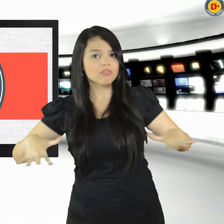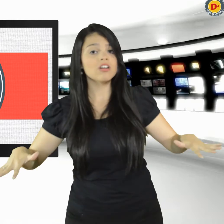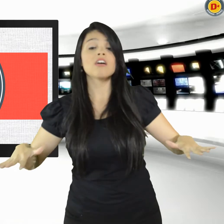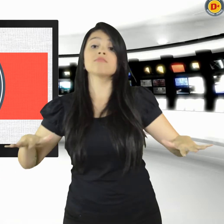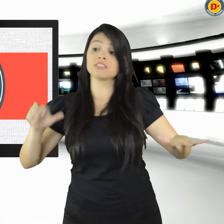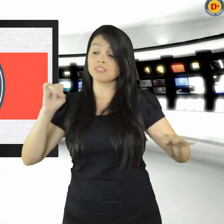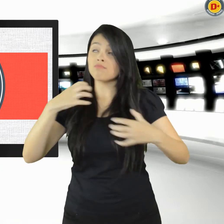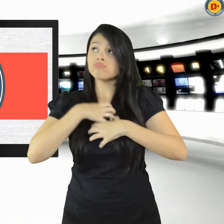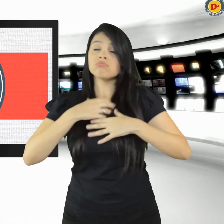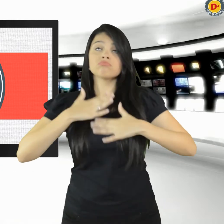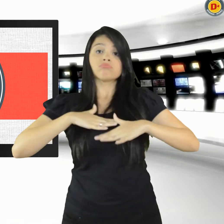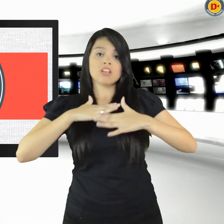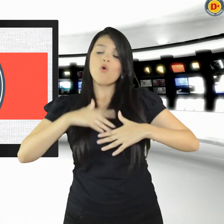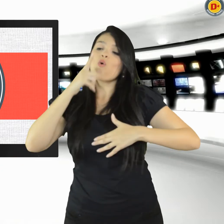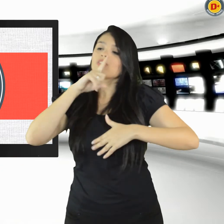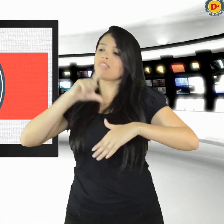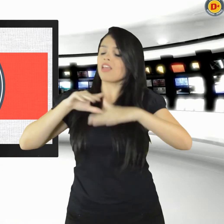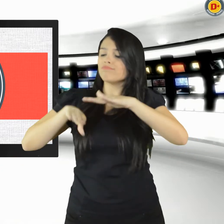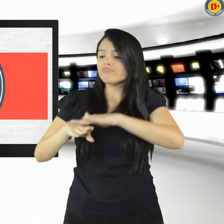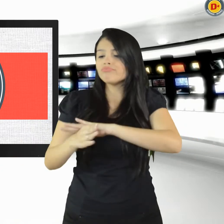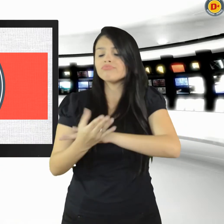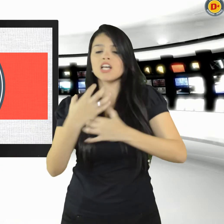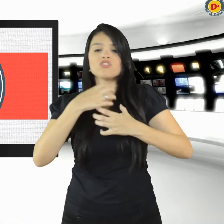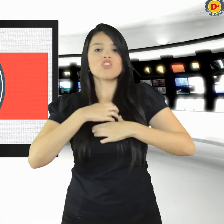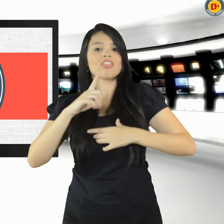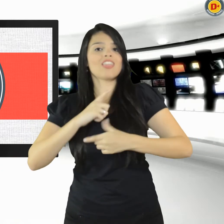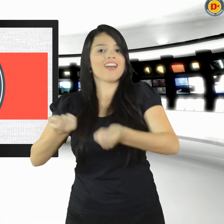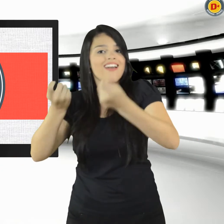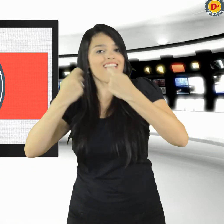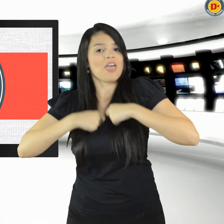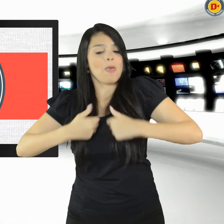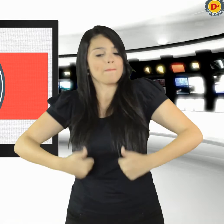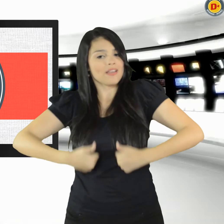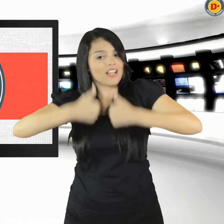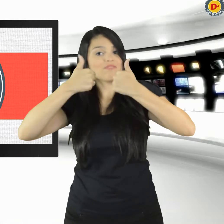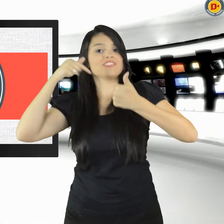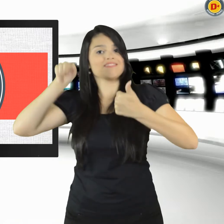poderá relaxar e sentir gradualmente os benefícios que esse tratamento pode proporcionar